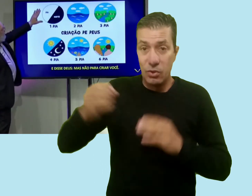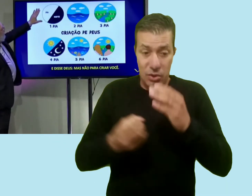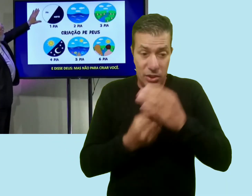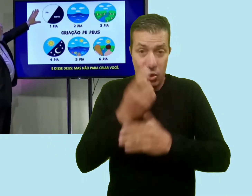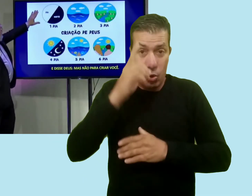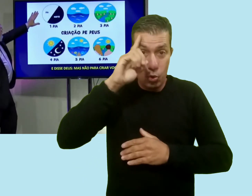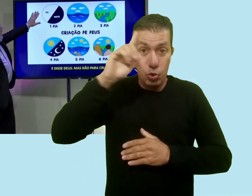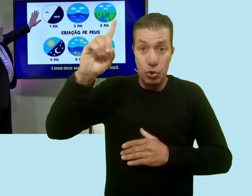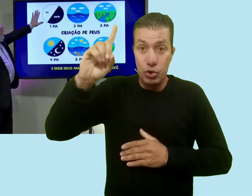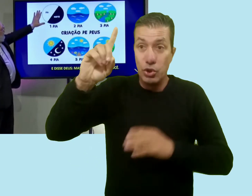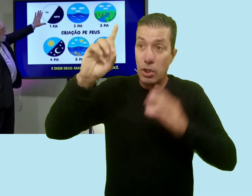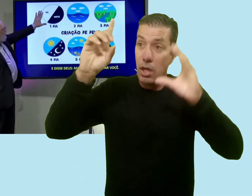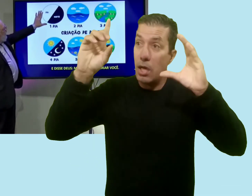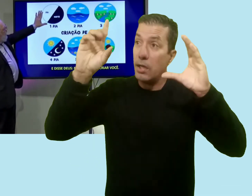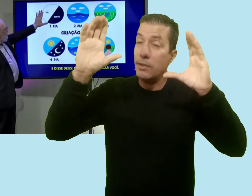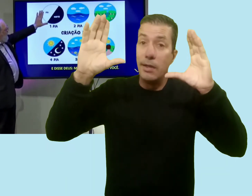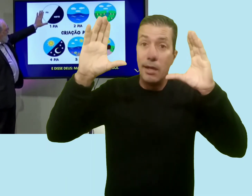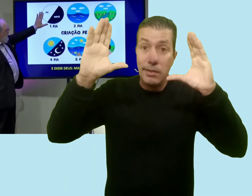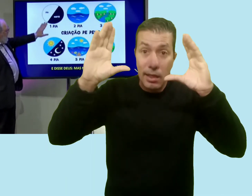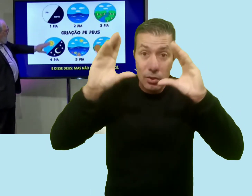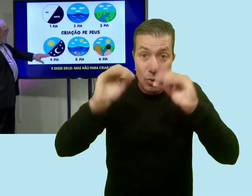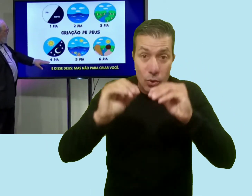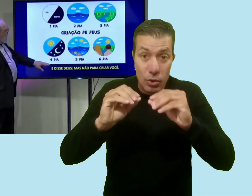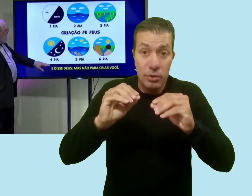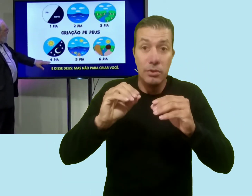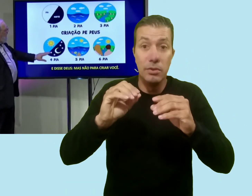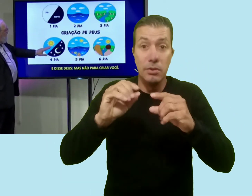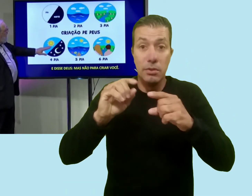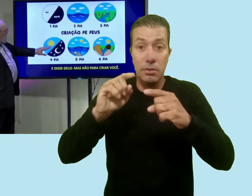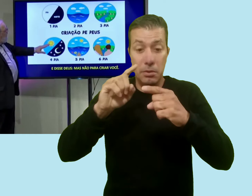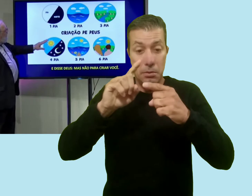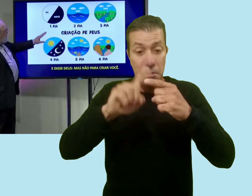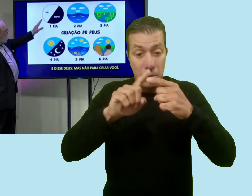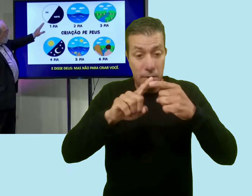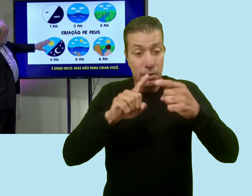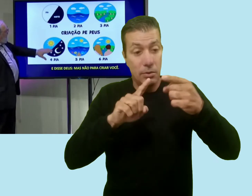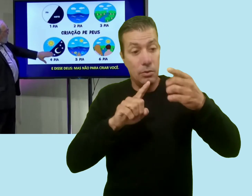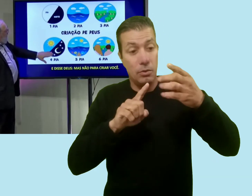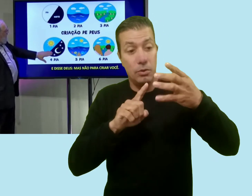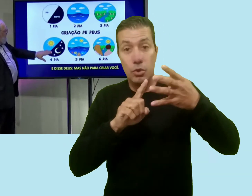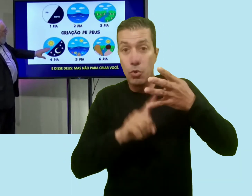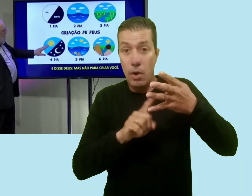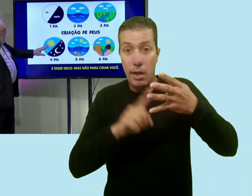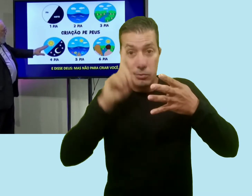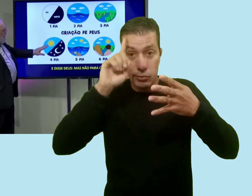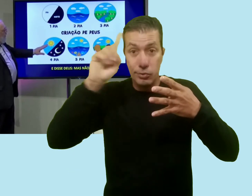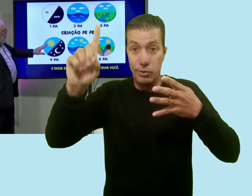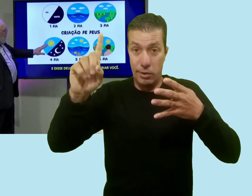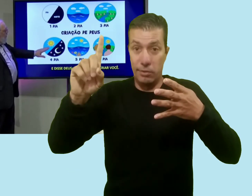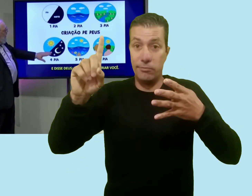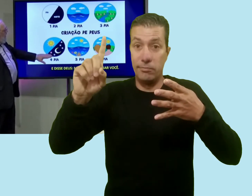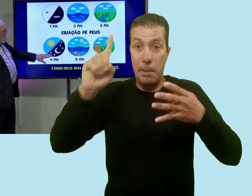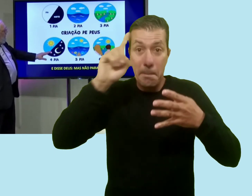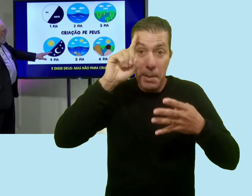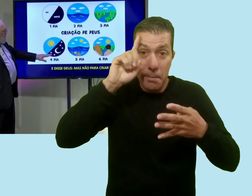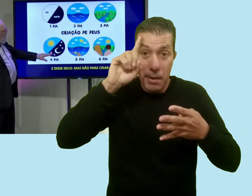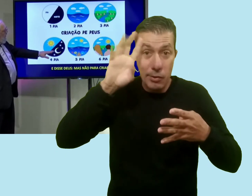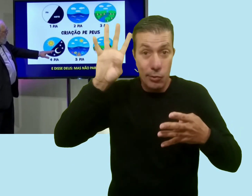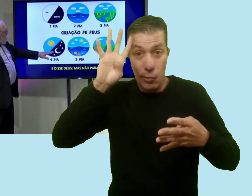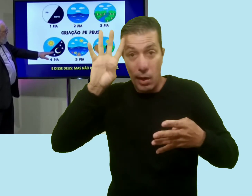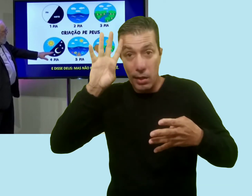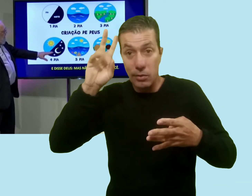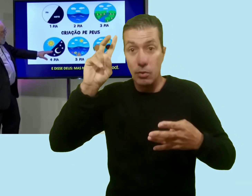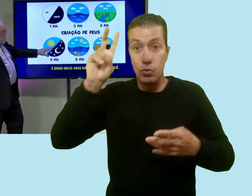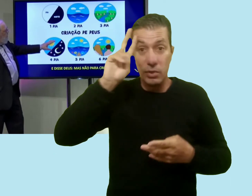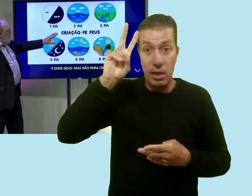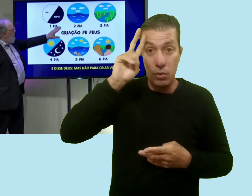Deus criou o dia e a noite no primeiro dia, e no quarto dia ele preencheu o dia e a noite, com o sol e as luas